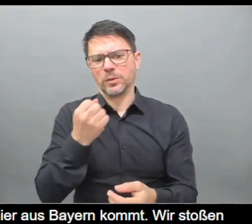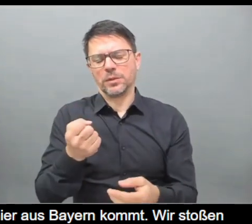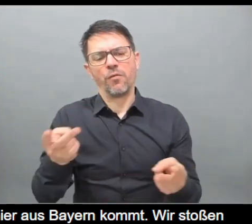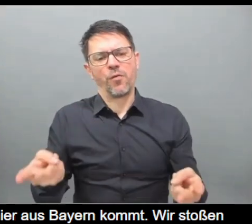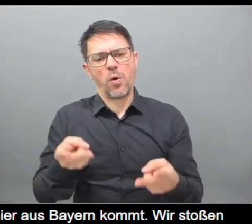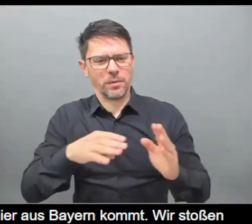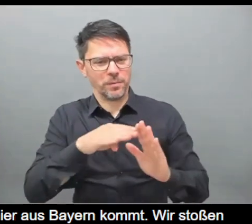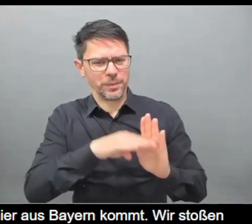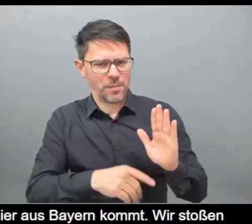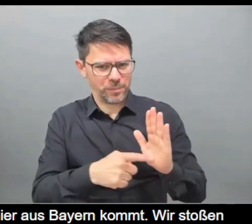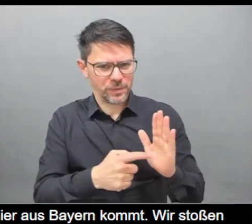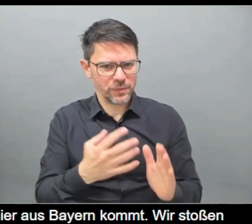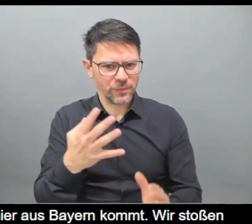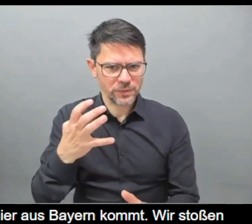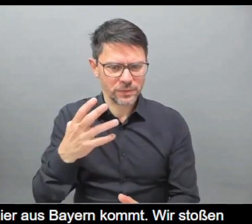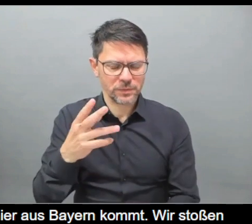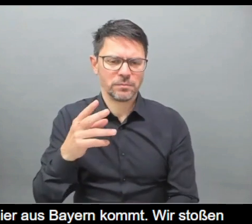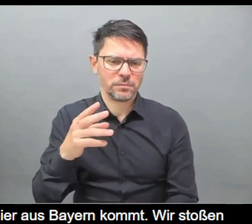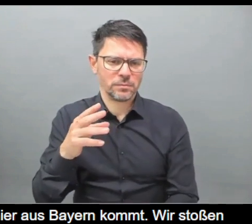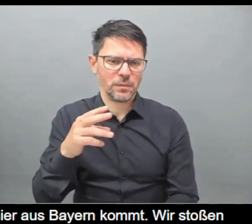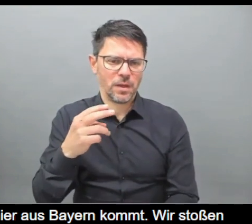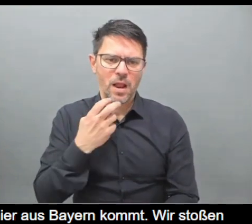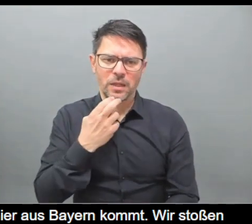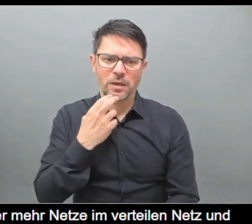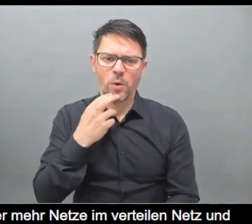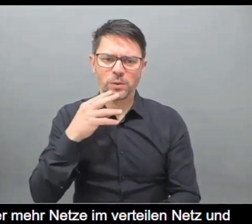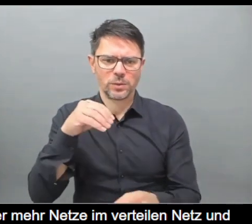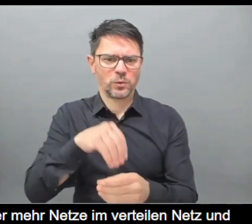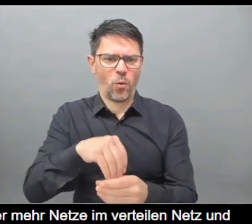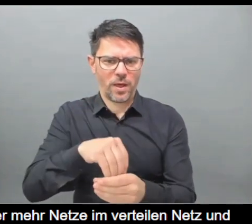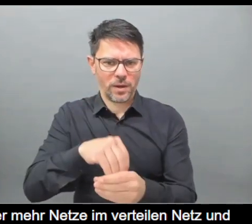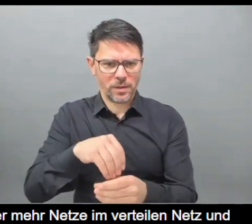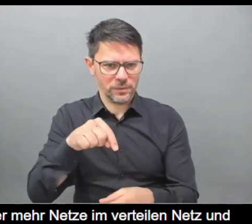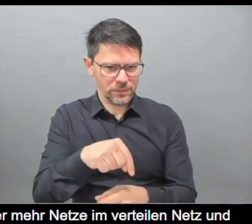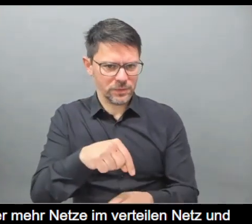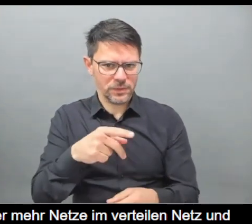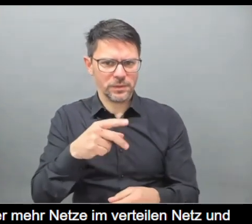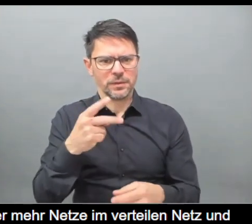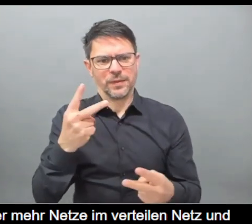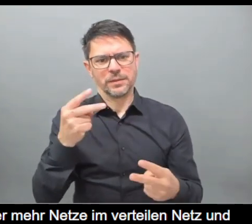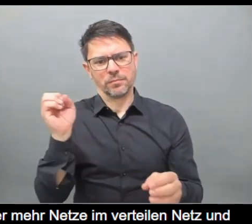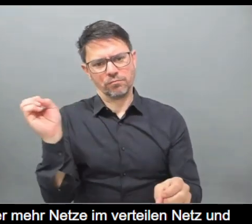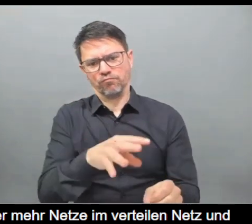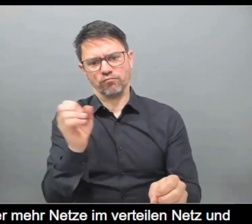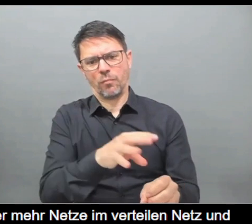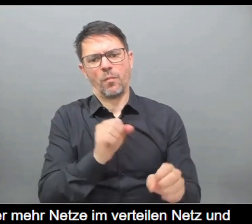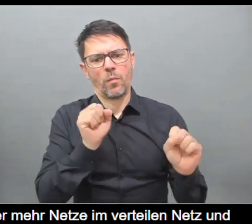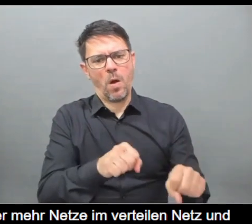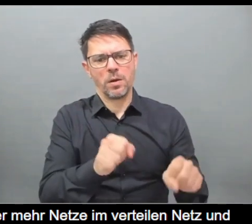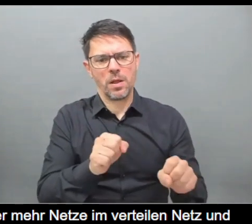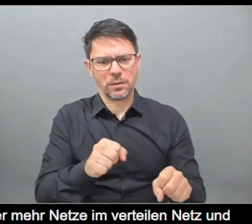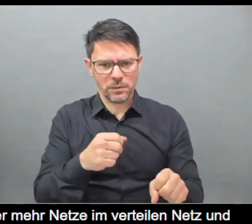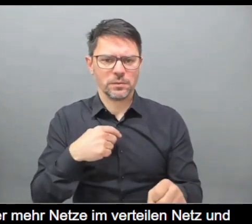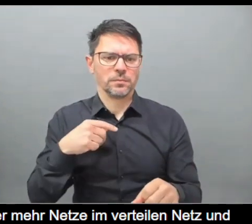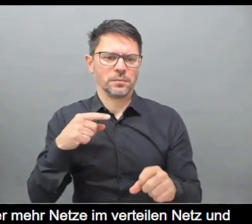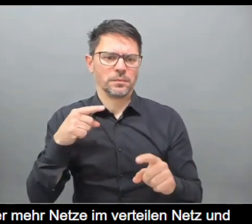Speicher zu pushen. Riedl bei Passau, Habburg bei Nürnberg und so weiter. Also hier an allen Enden diese Energiewende